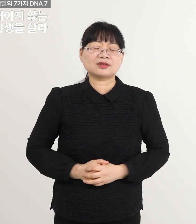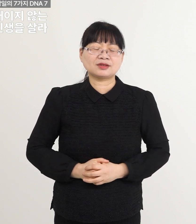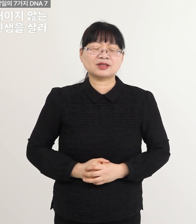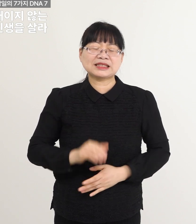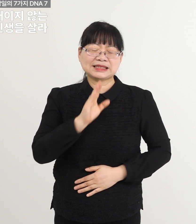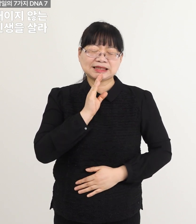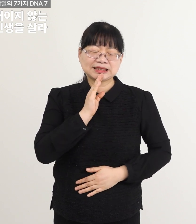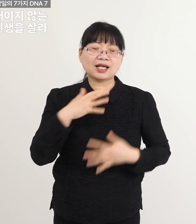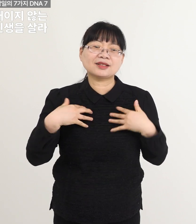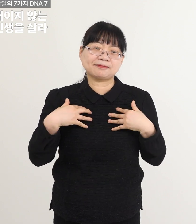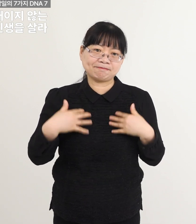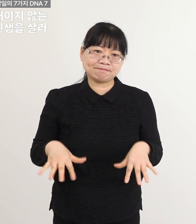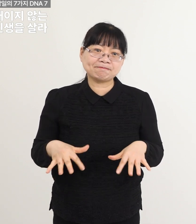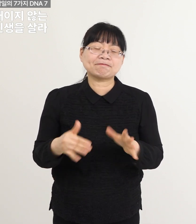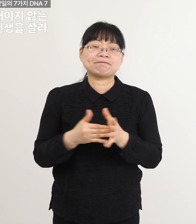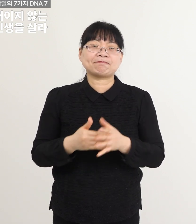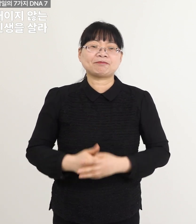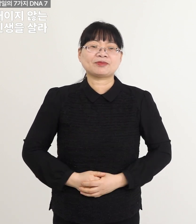지쳐 있어요.